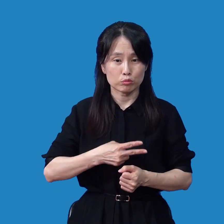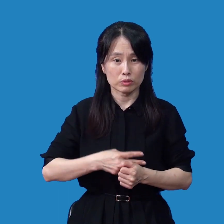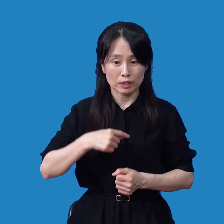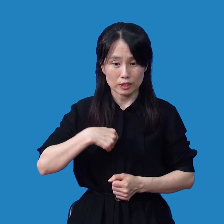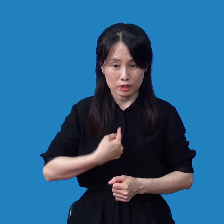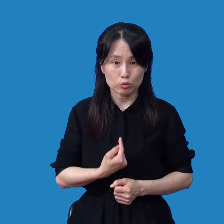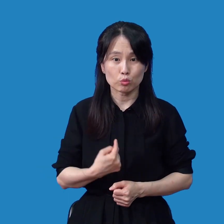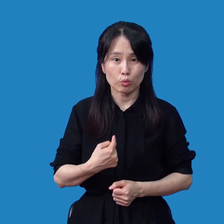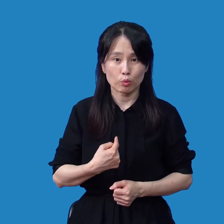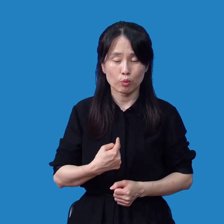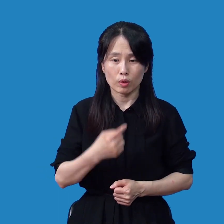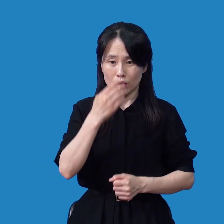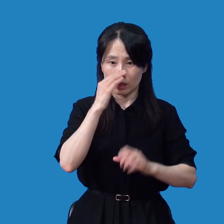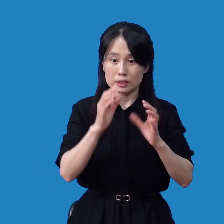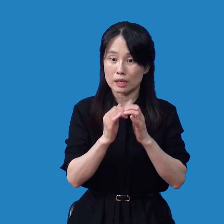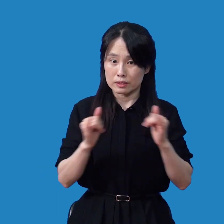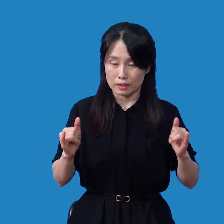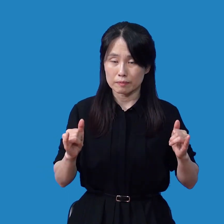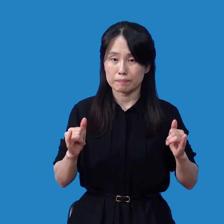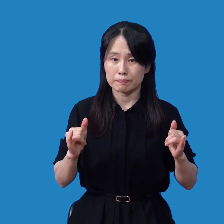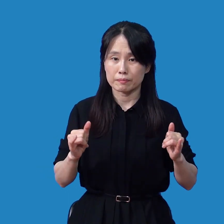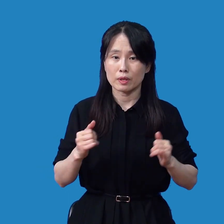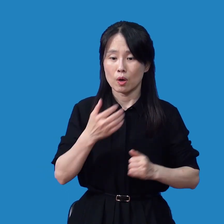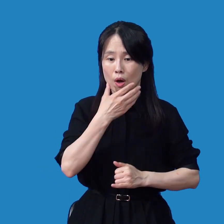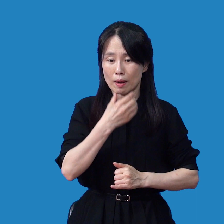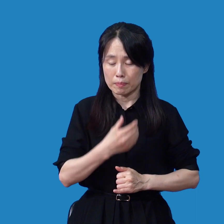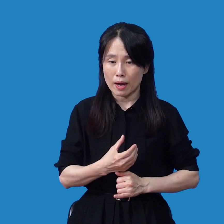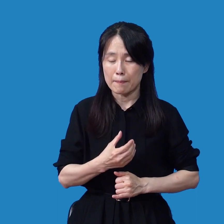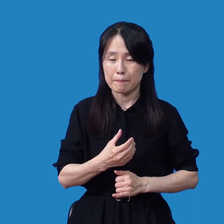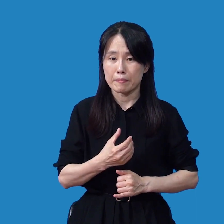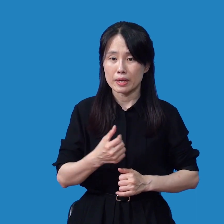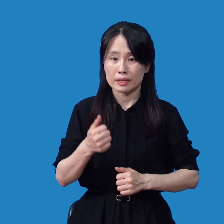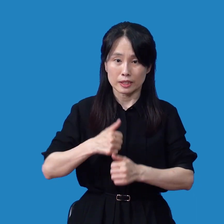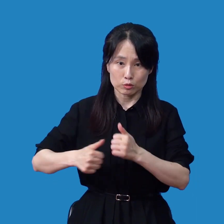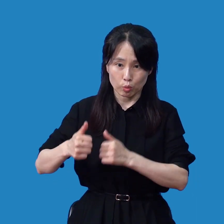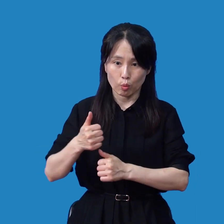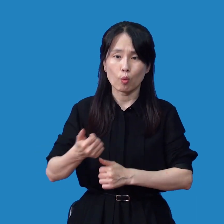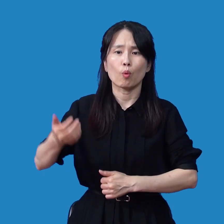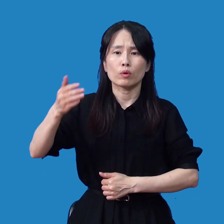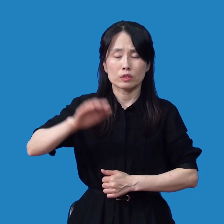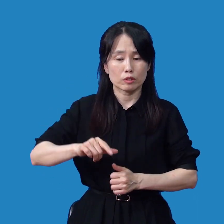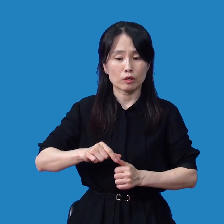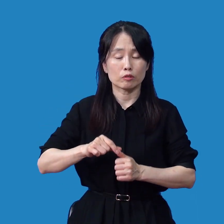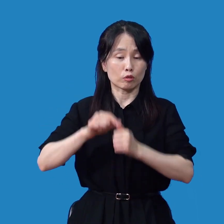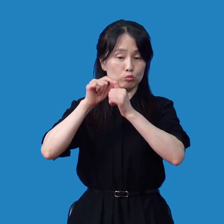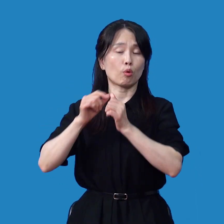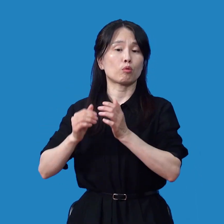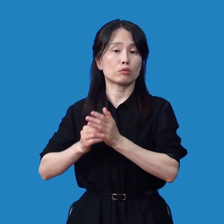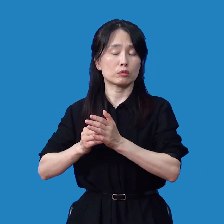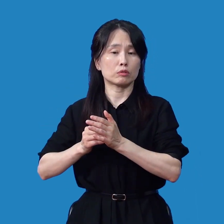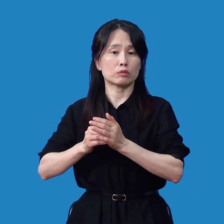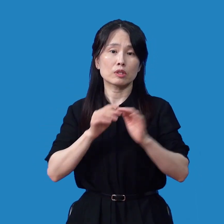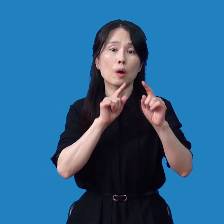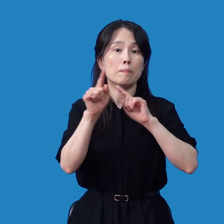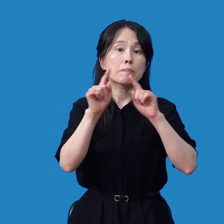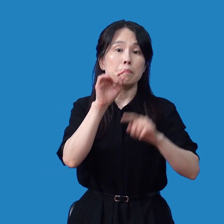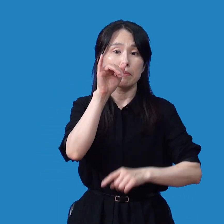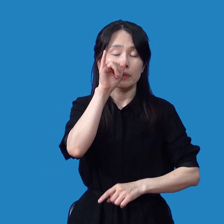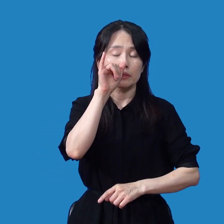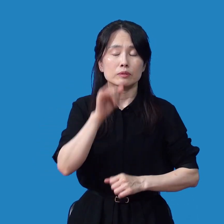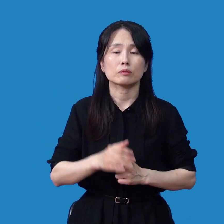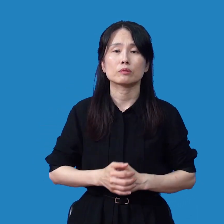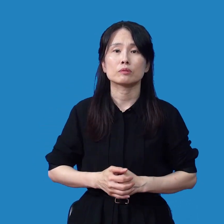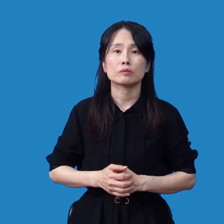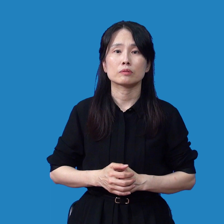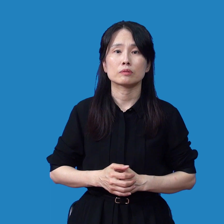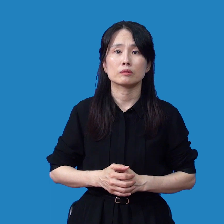자신도 이스라엘 사람이고 아브라함의 자손인데 구원받지 않았느냐고 합니다. 그리고